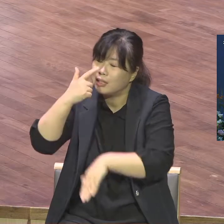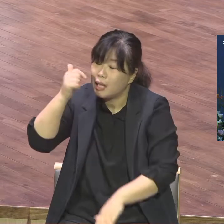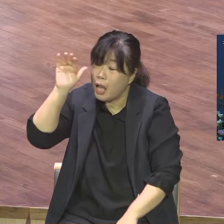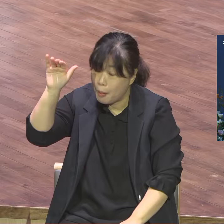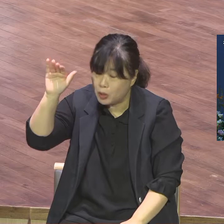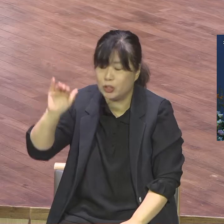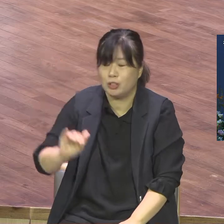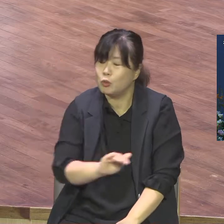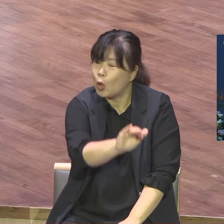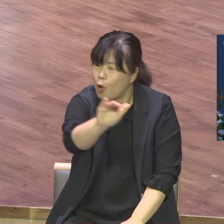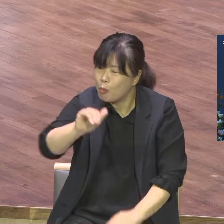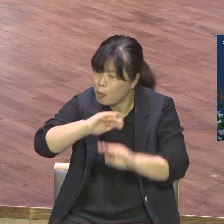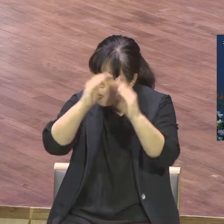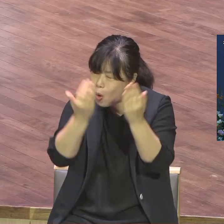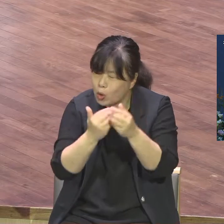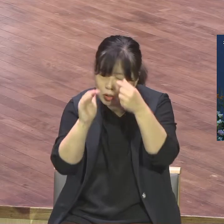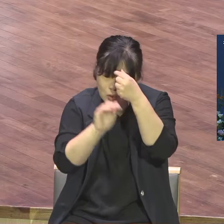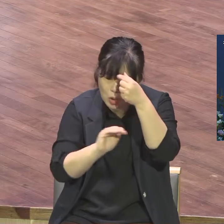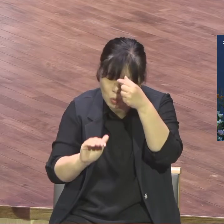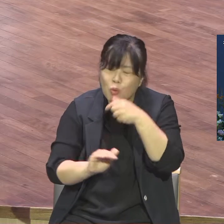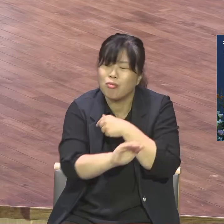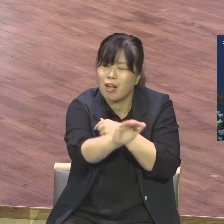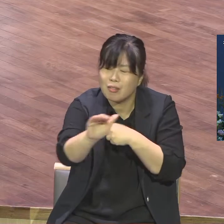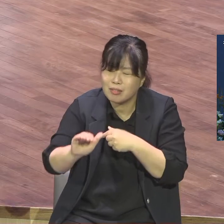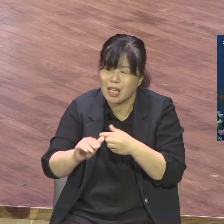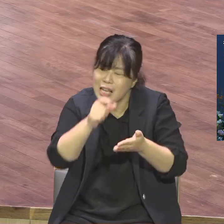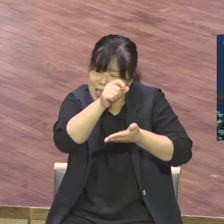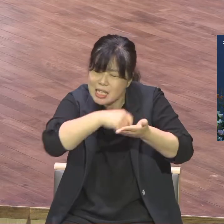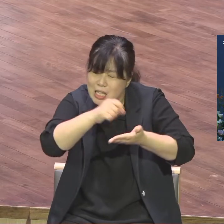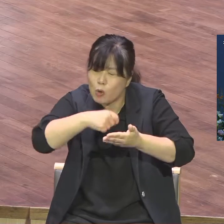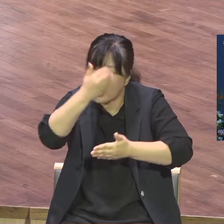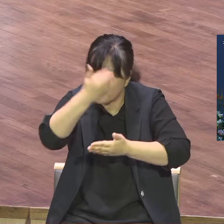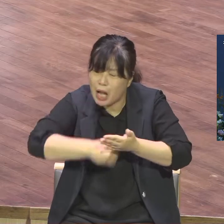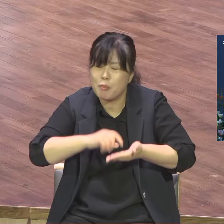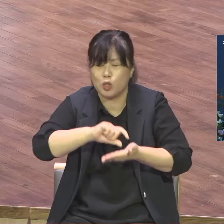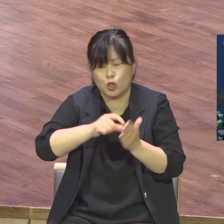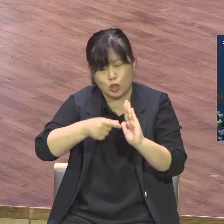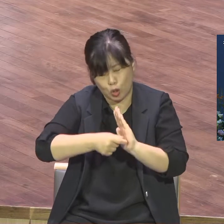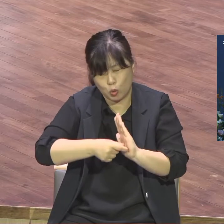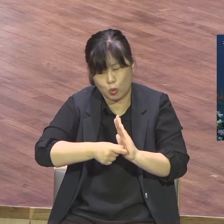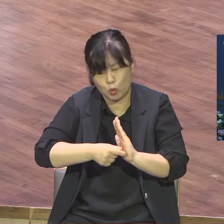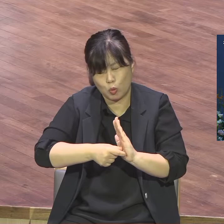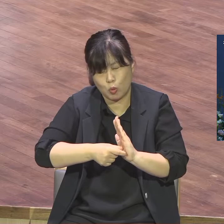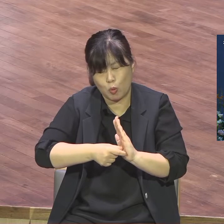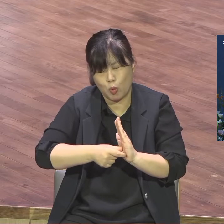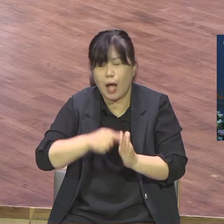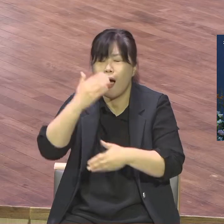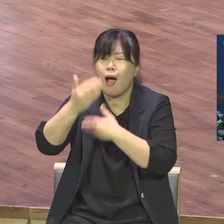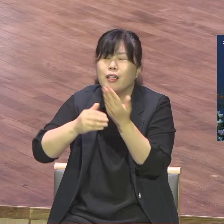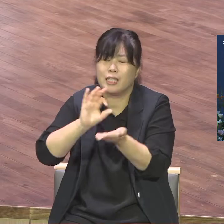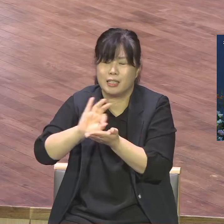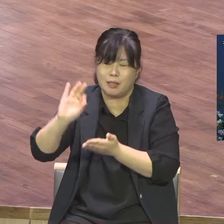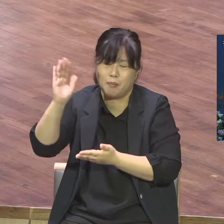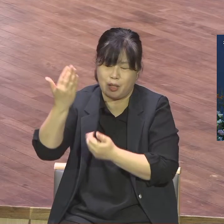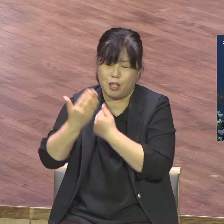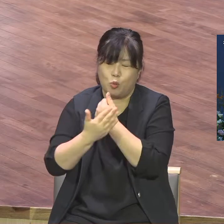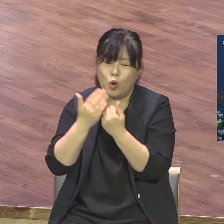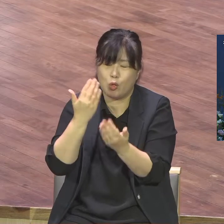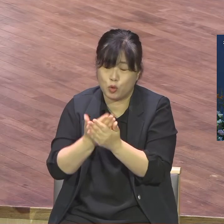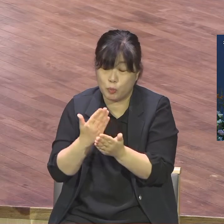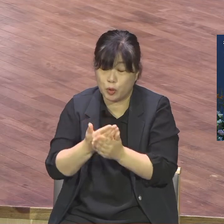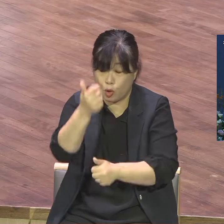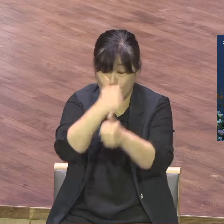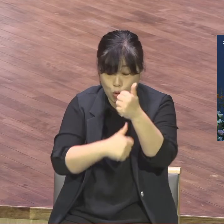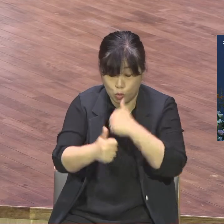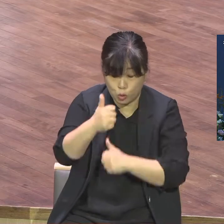예원교회의 기록의 납을 동력자들이 다 되게 하여 주옵소서. 우리 후손들이 바라볼